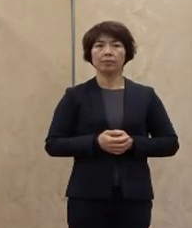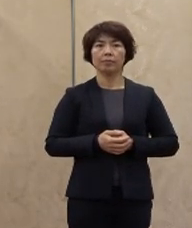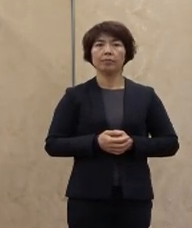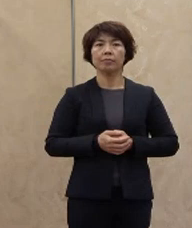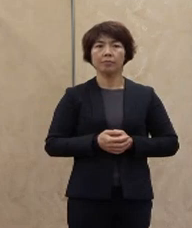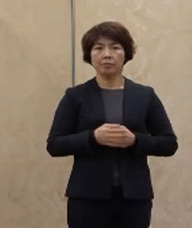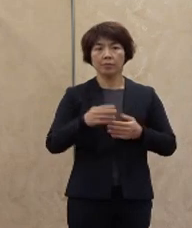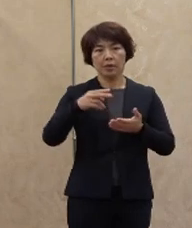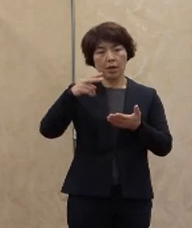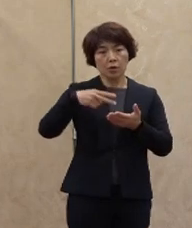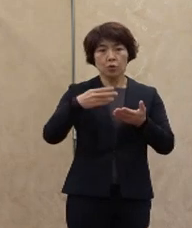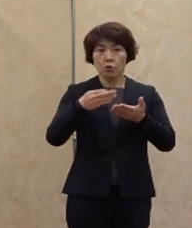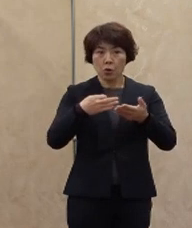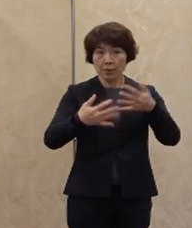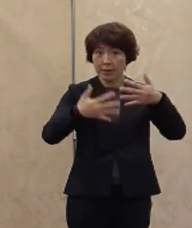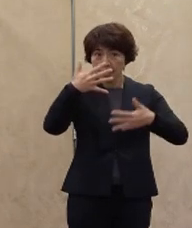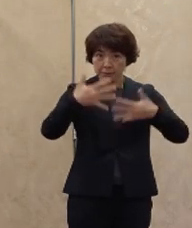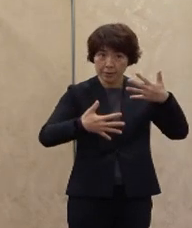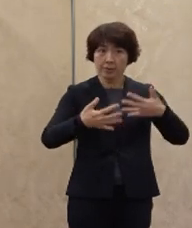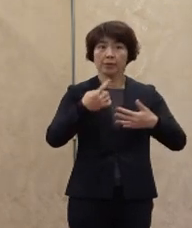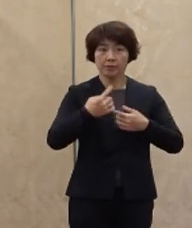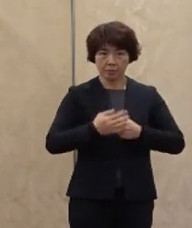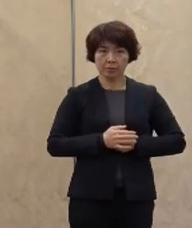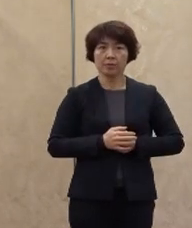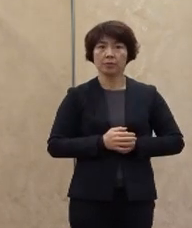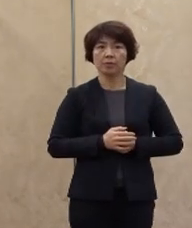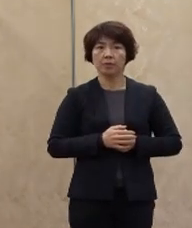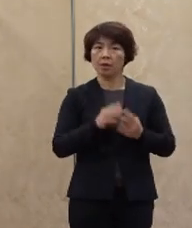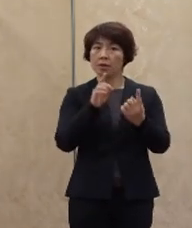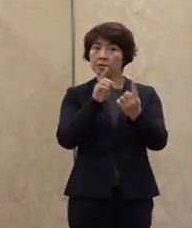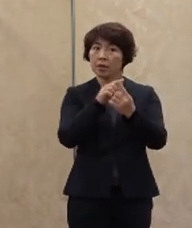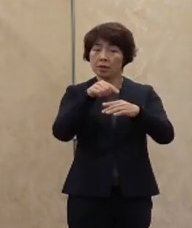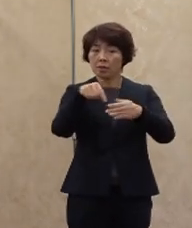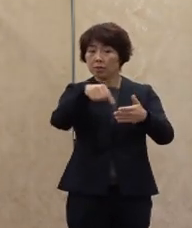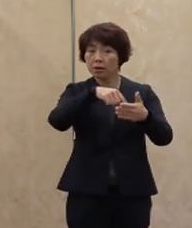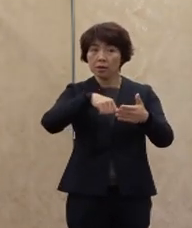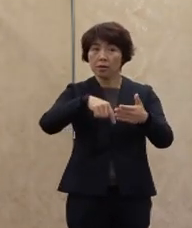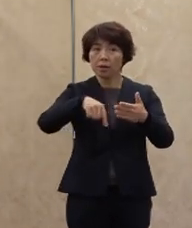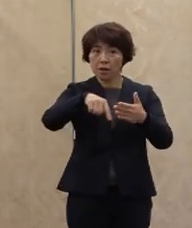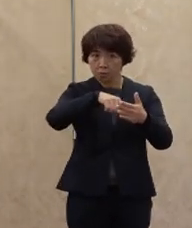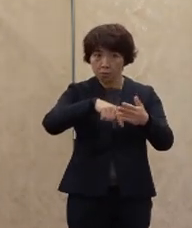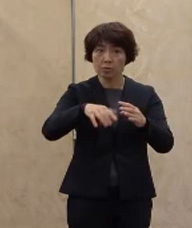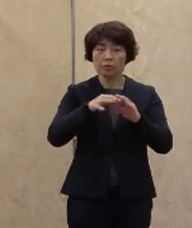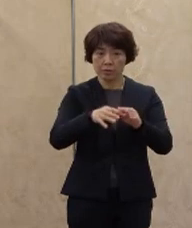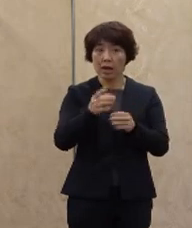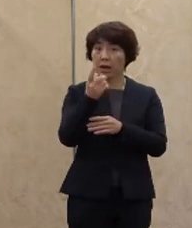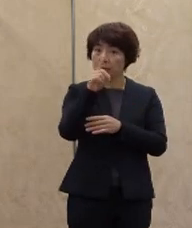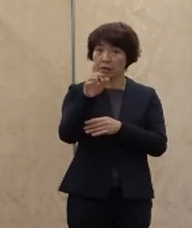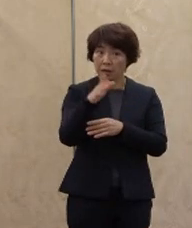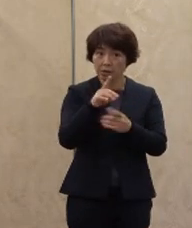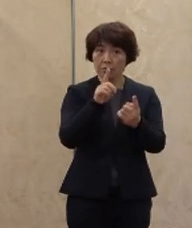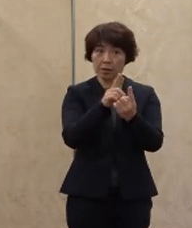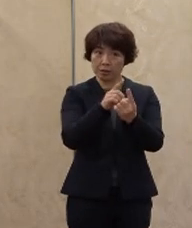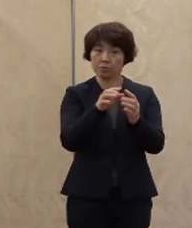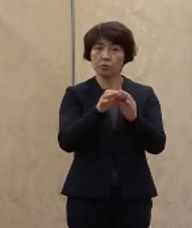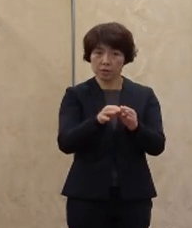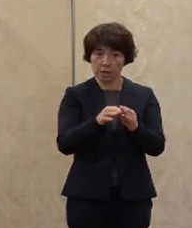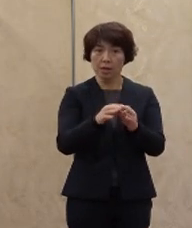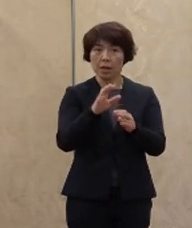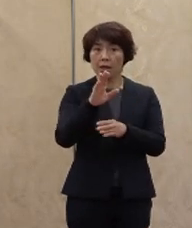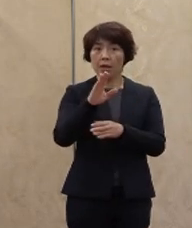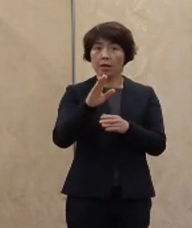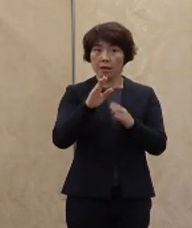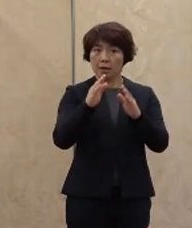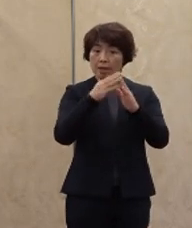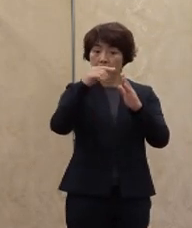読売テレビ福島です。対策内容を明日からの対策内容のことでお伺いしたいんですけど、テレワーク7割削